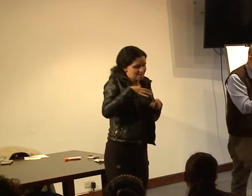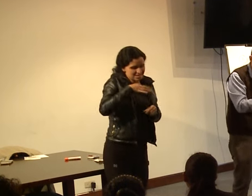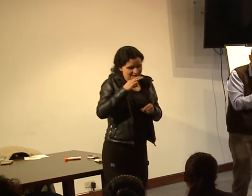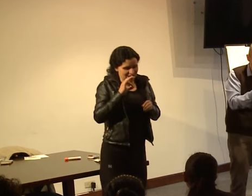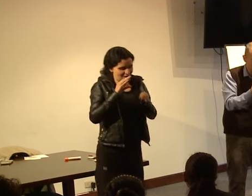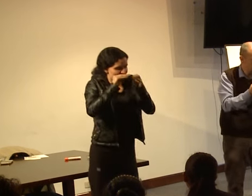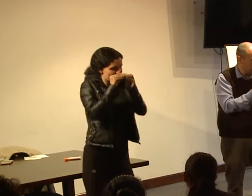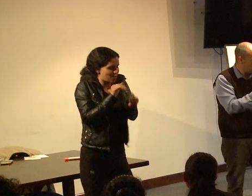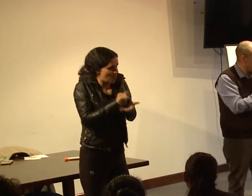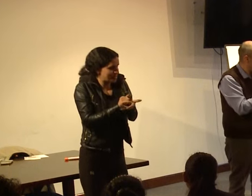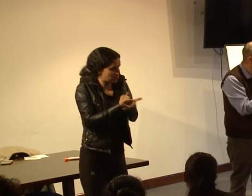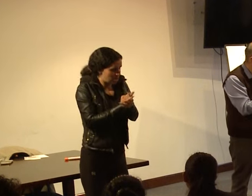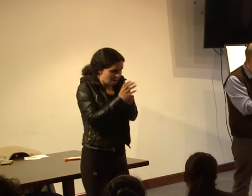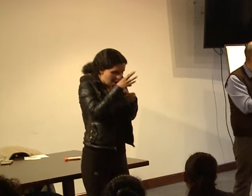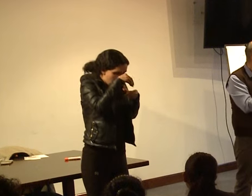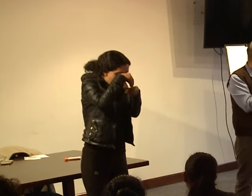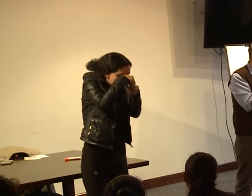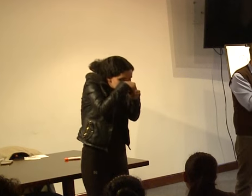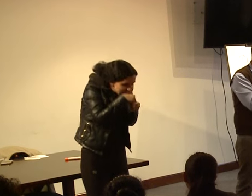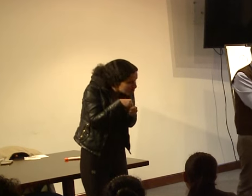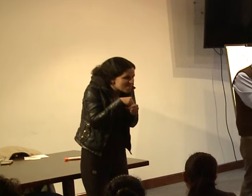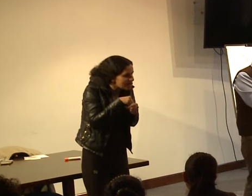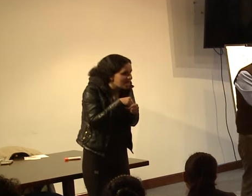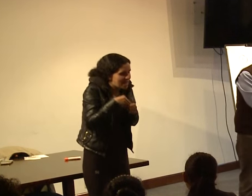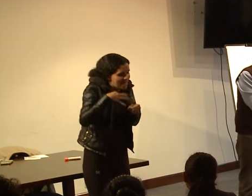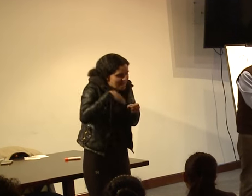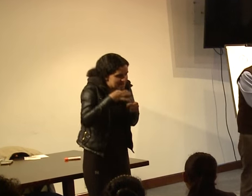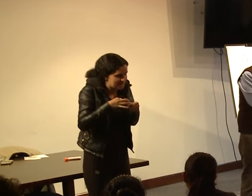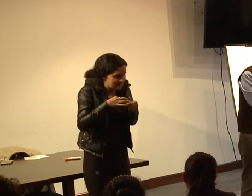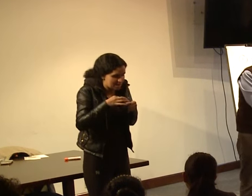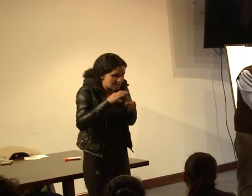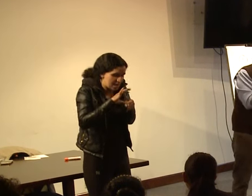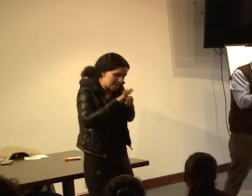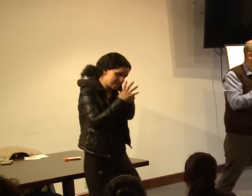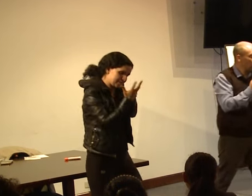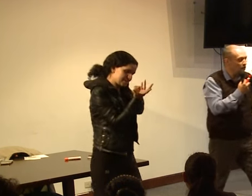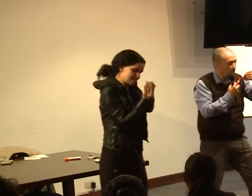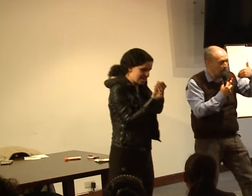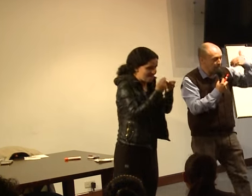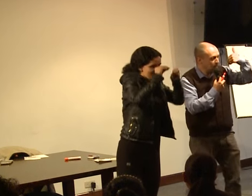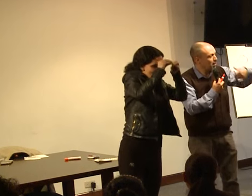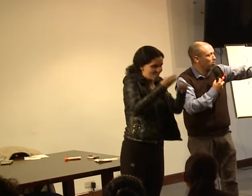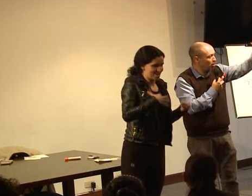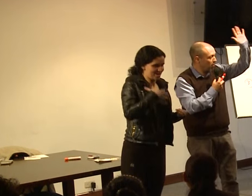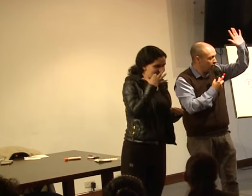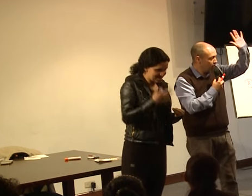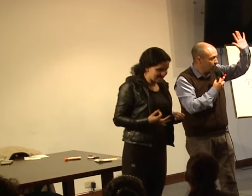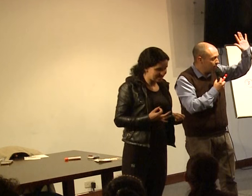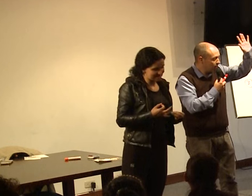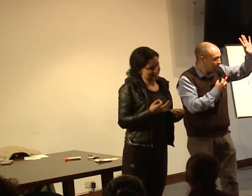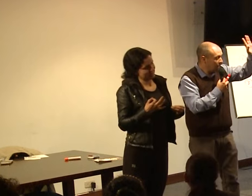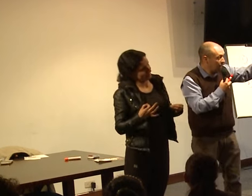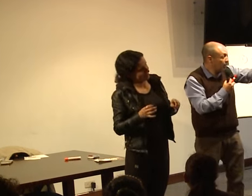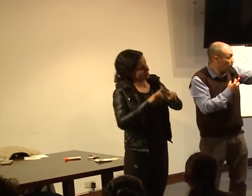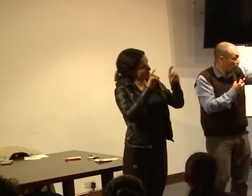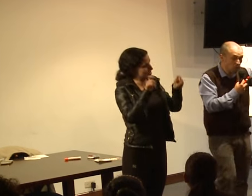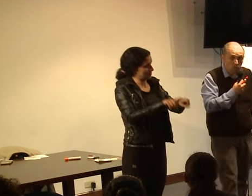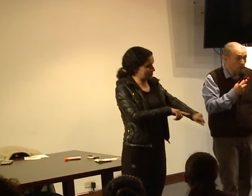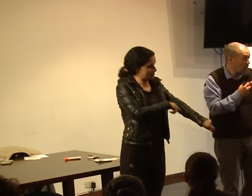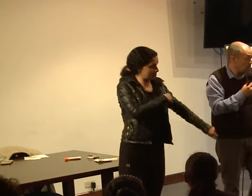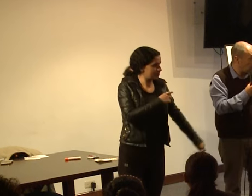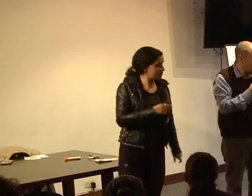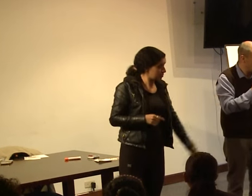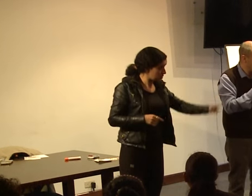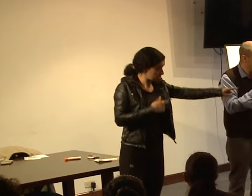que una cosa está al interior, que sería la ética, y la estética es simplemente la forma de eso. Y uno se podría, lo que pasa es que ese es otro tema larguísimo, pero sí